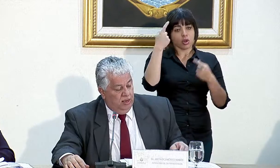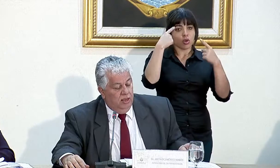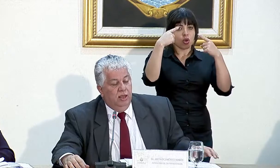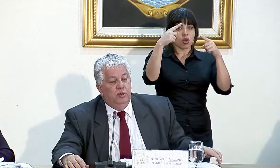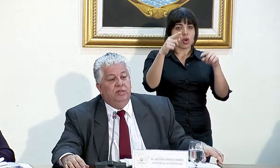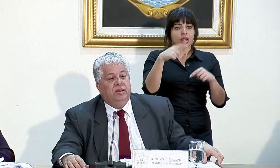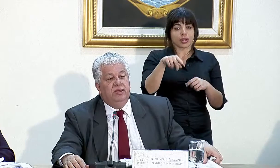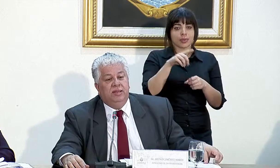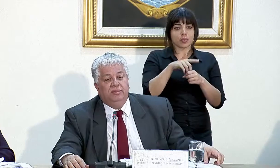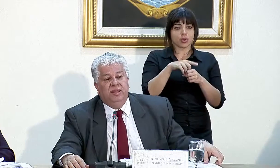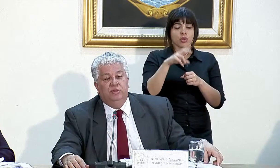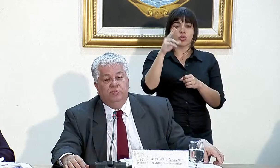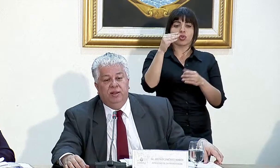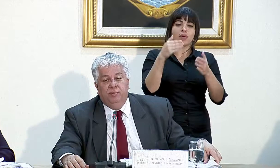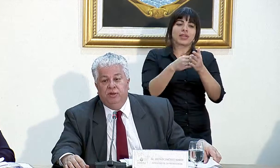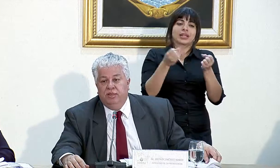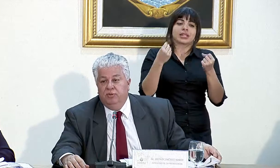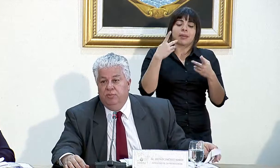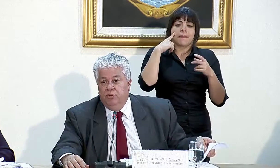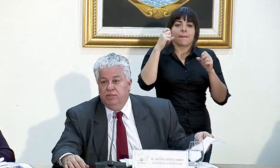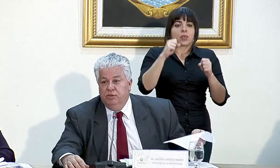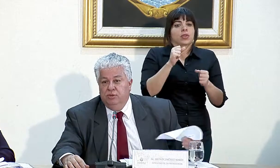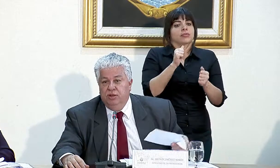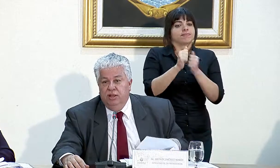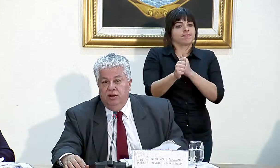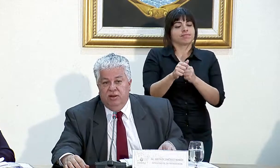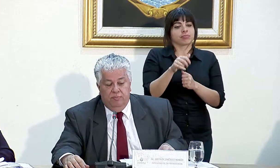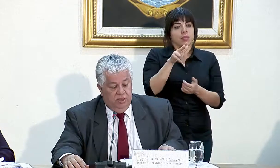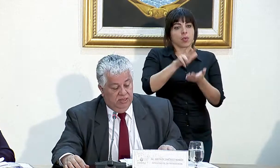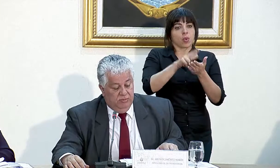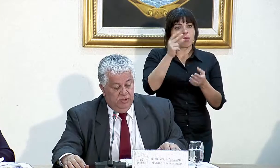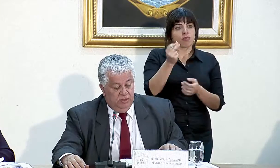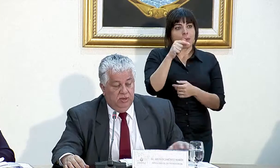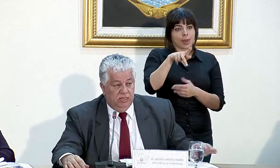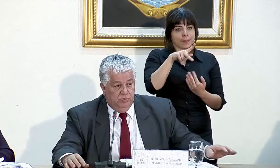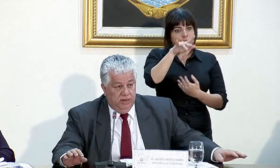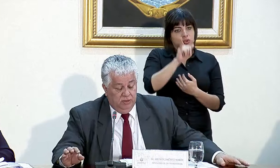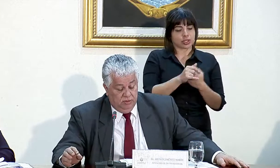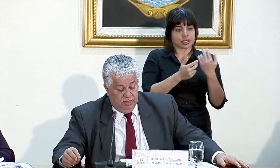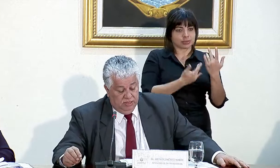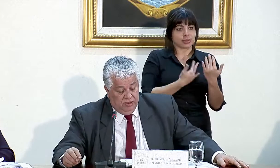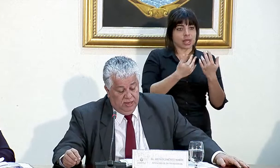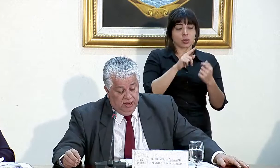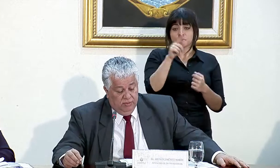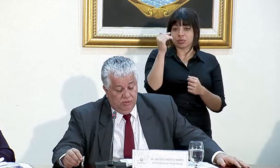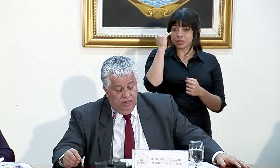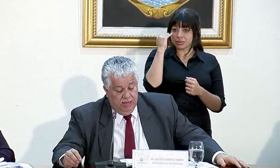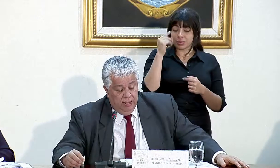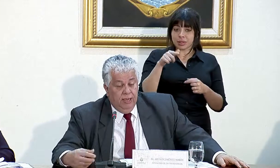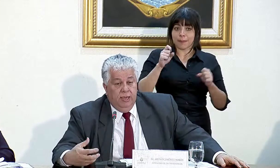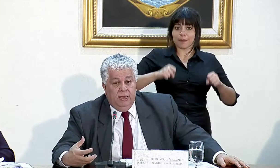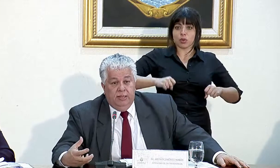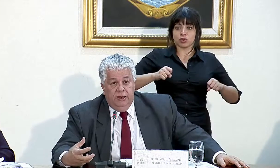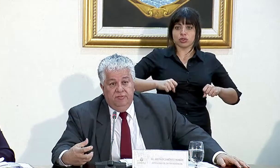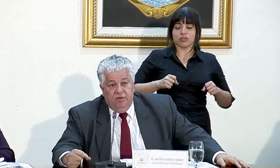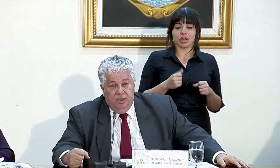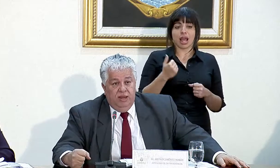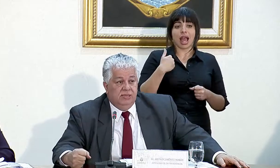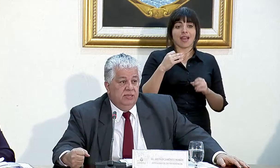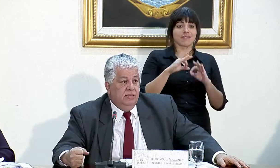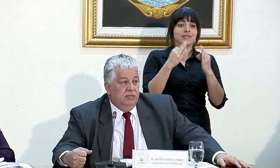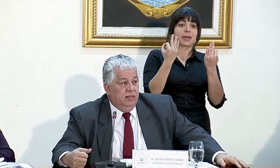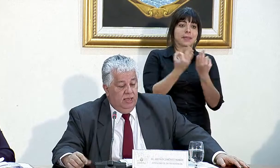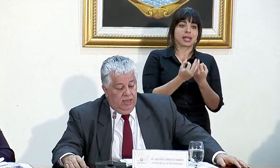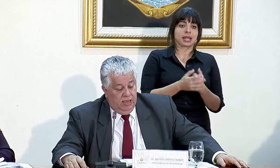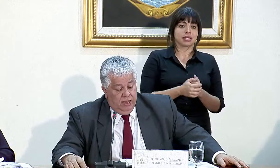logren no intervenir tanto para poder tener una aprobación rápida de este proyecto que está esperando, que ustedes saben es la posibilidad que tienen